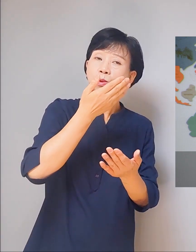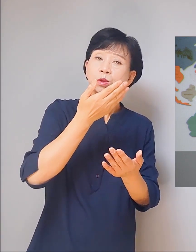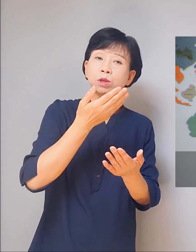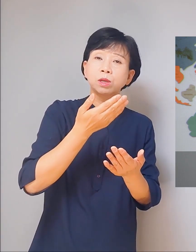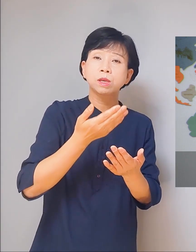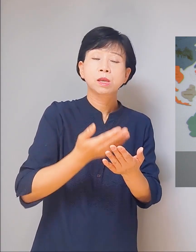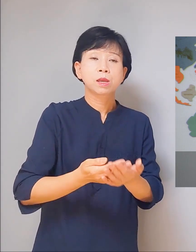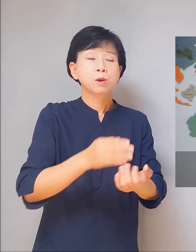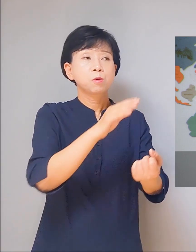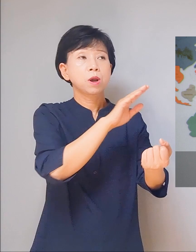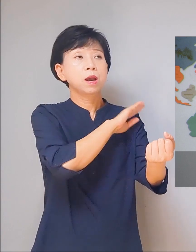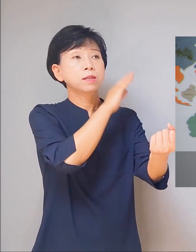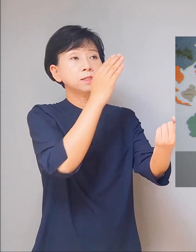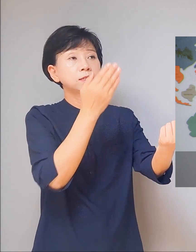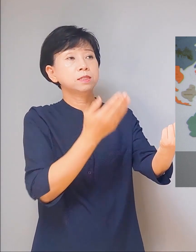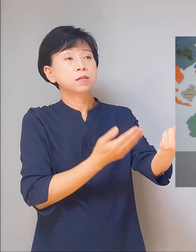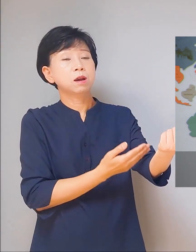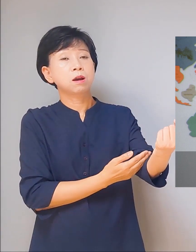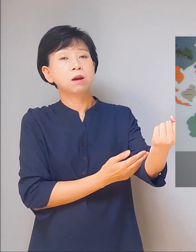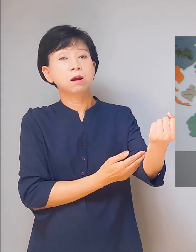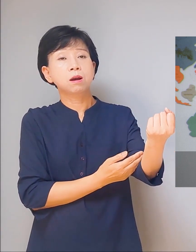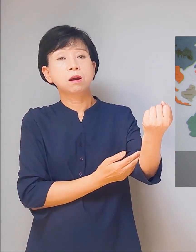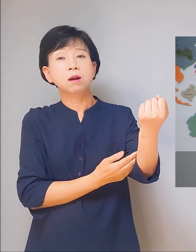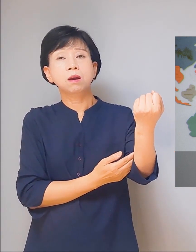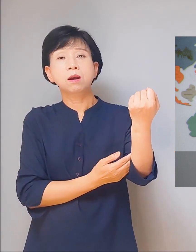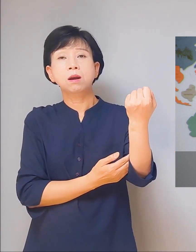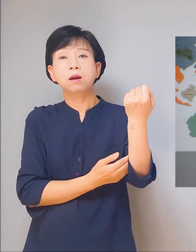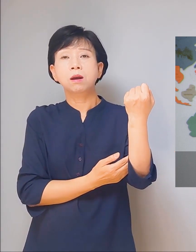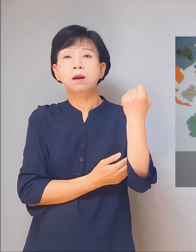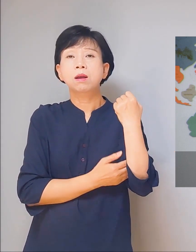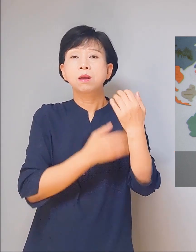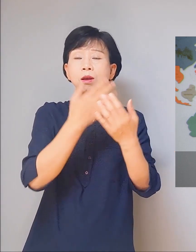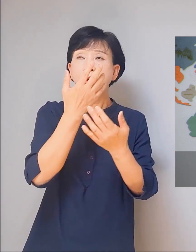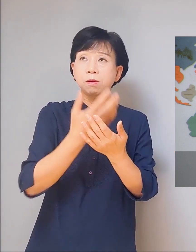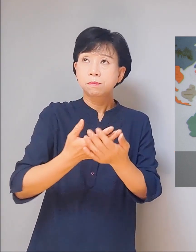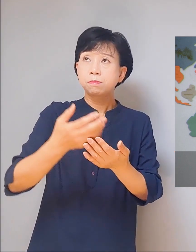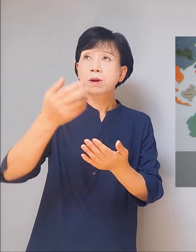영광과 존귀와 능력